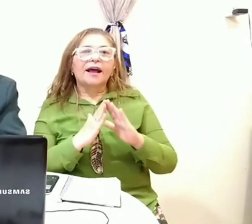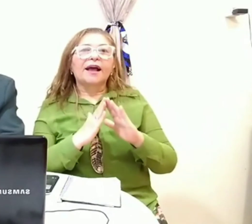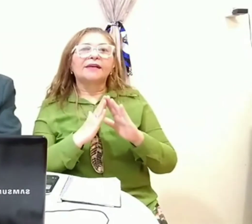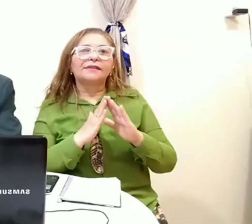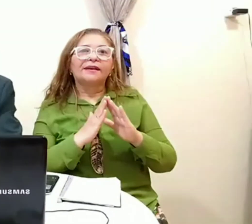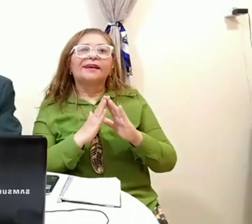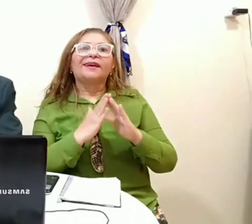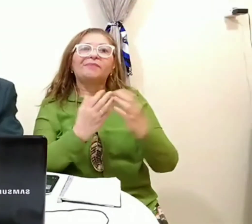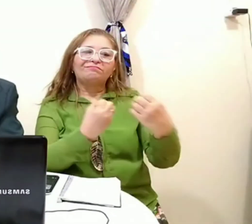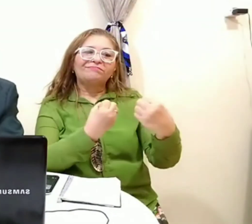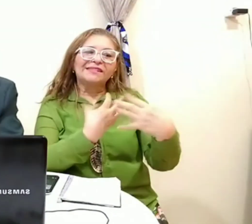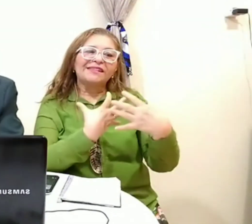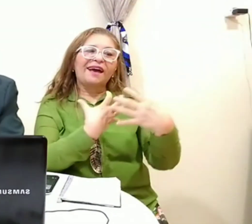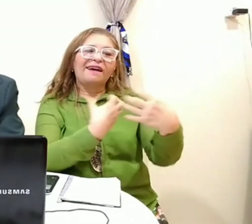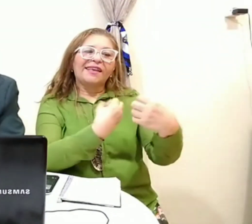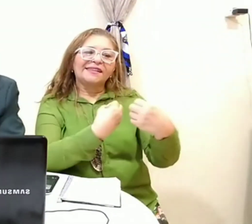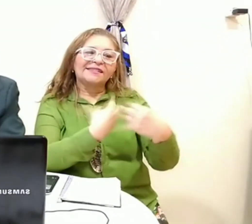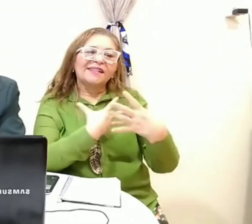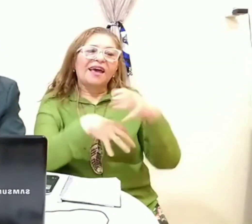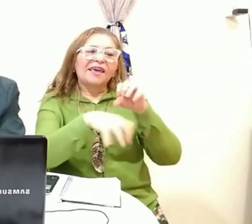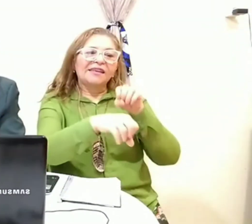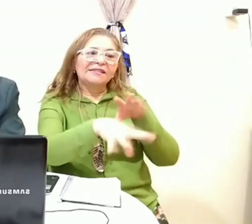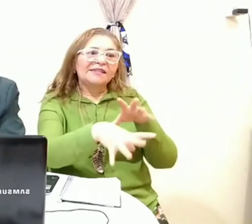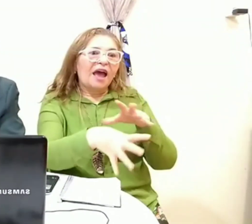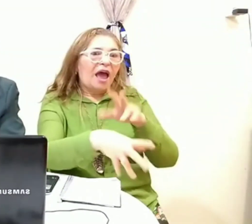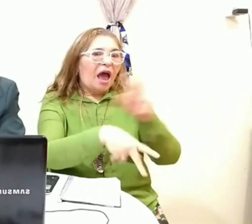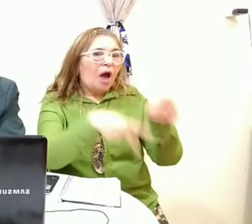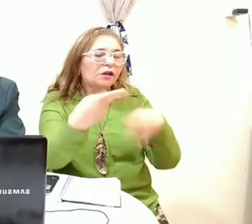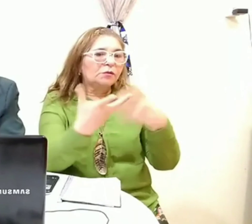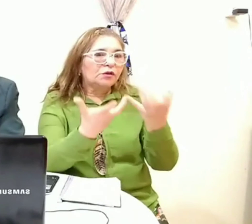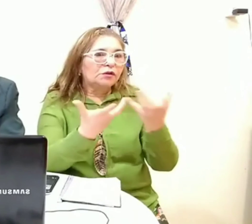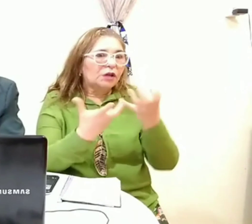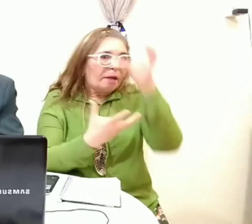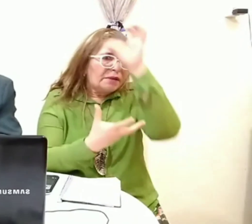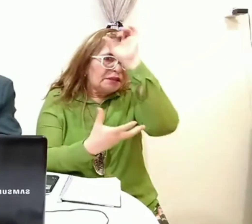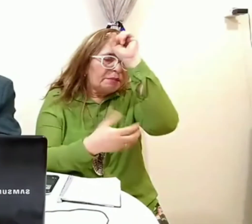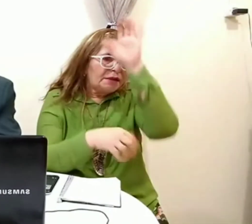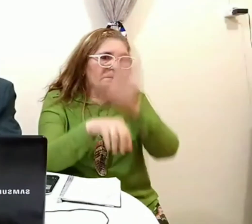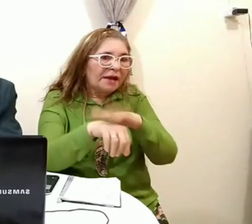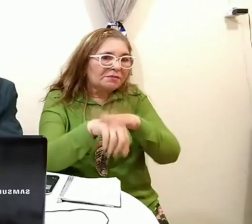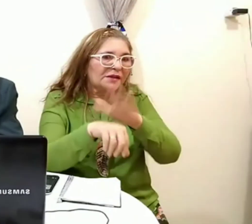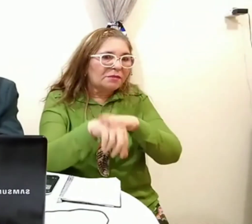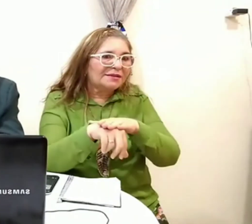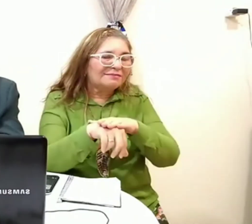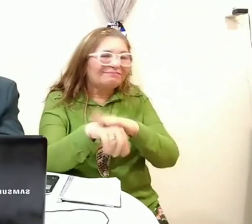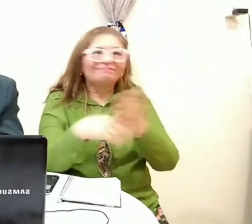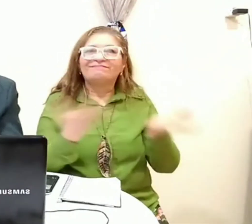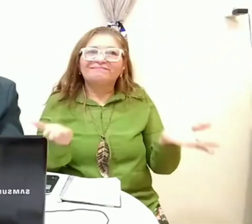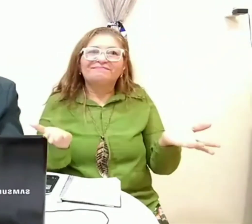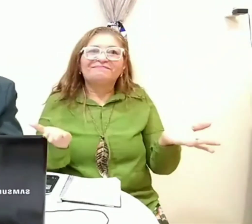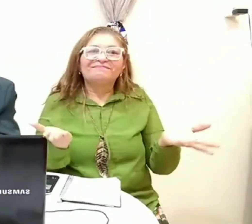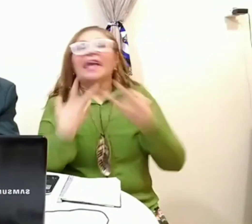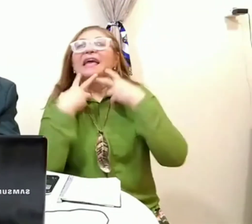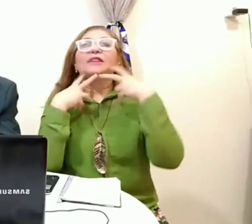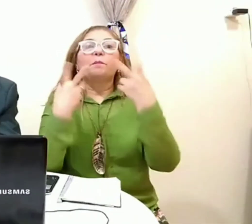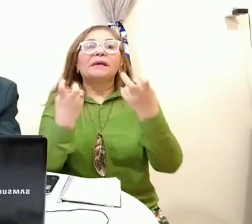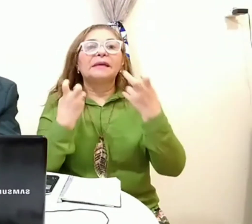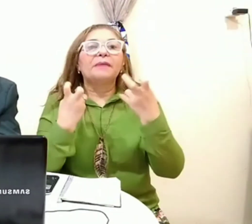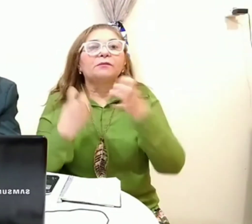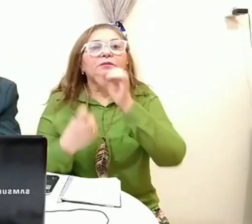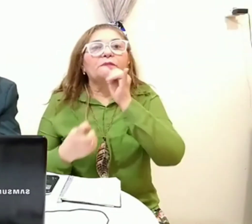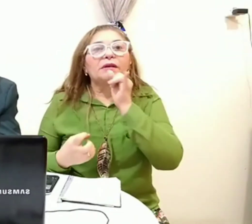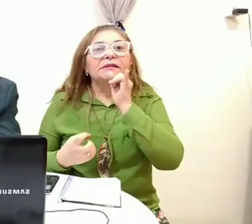assim o discipulado. Eles queriam aprender mais de Jesus. Então você percebe, pelo exemplo de Cornélio, que